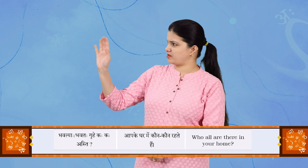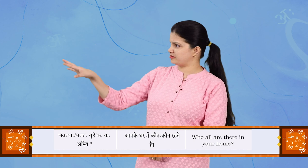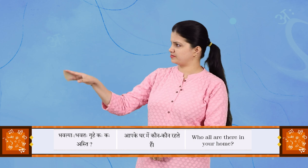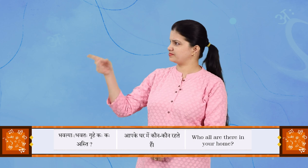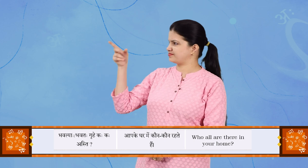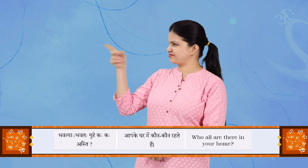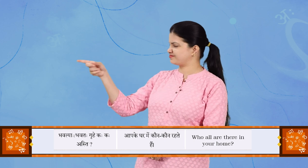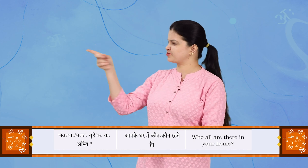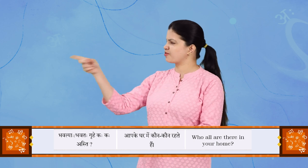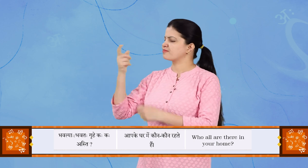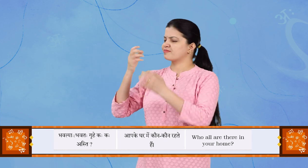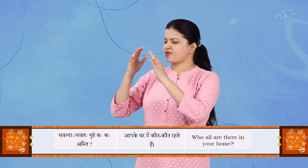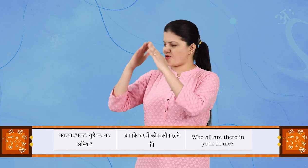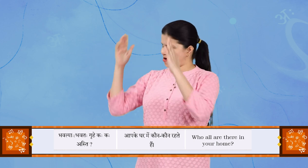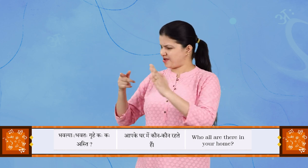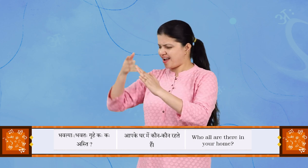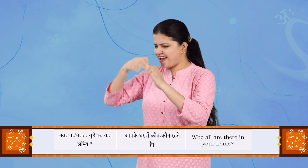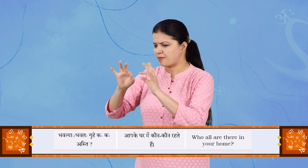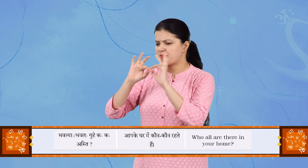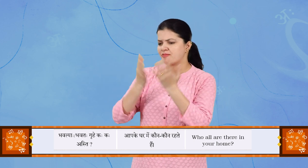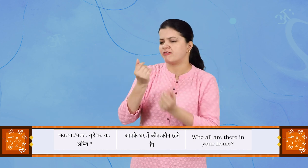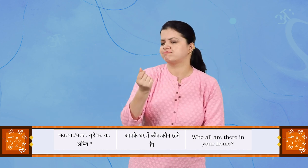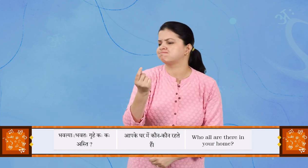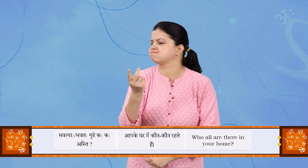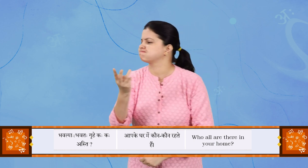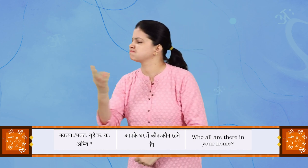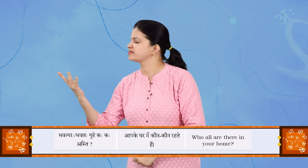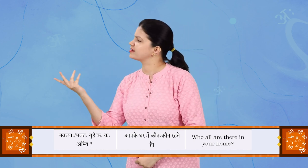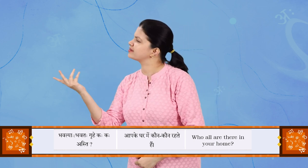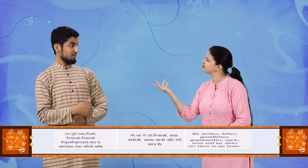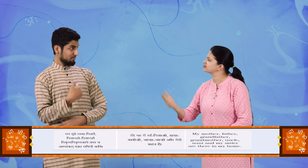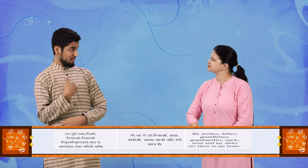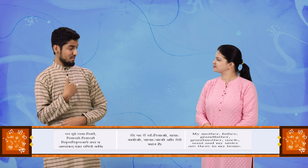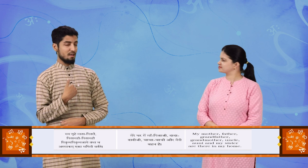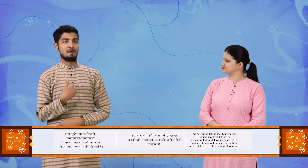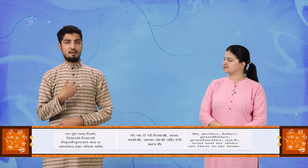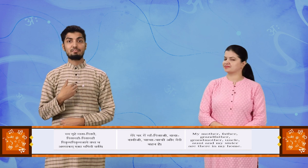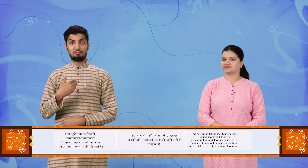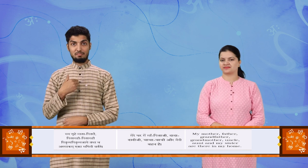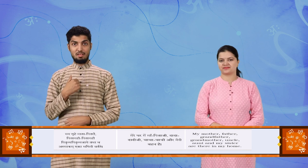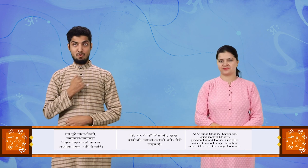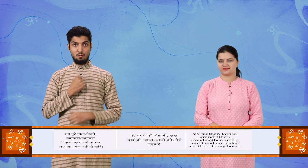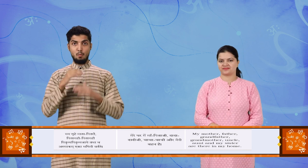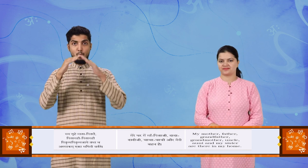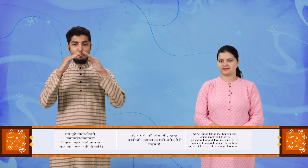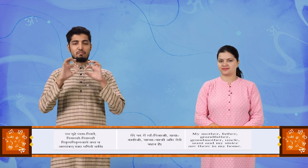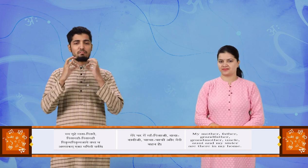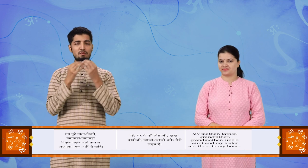जो भव तरह-तरह की स्थिति मांग रही है माता-पिता रहो